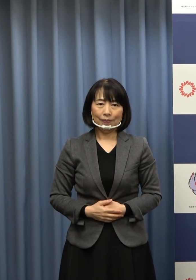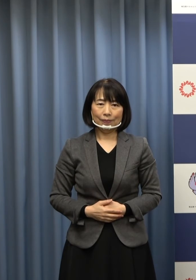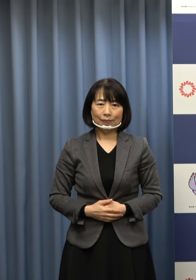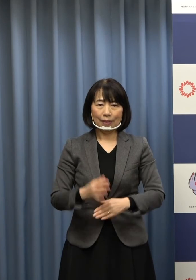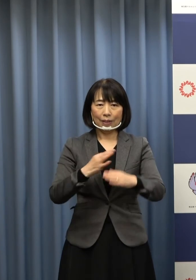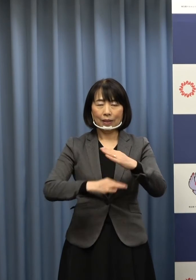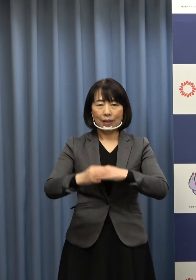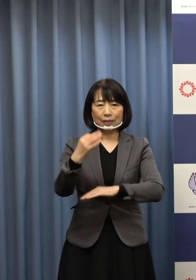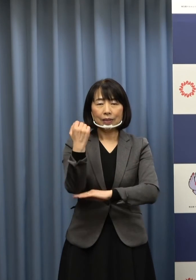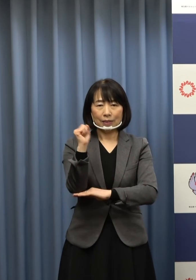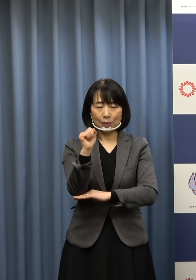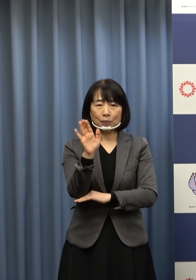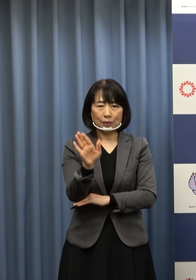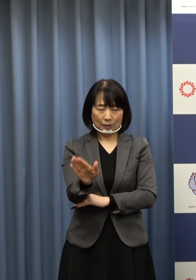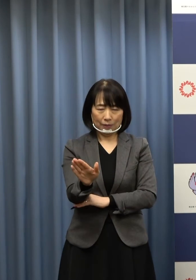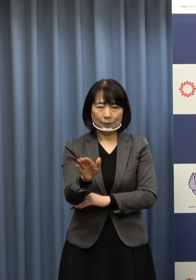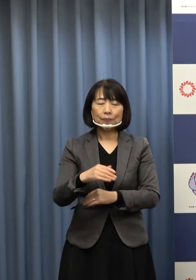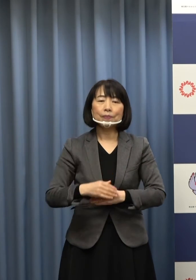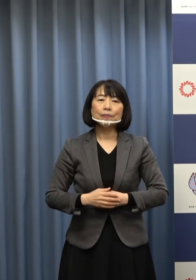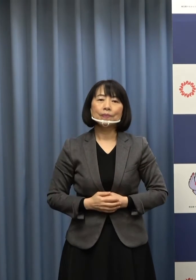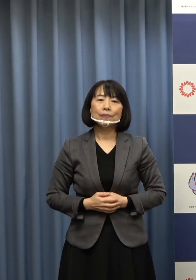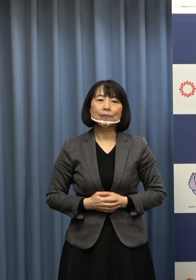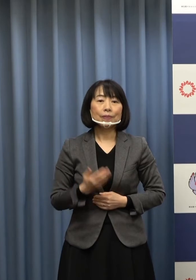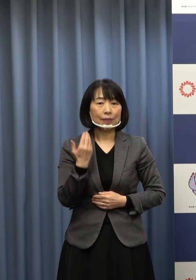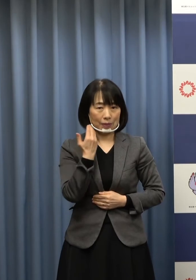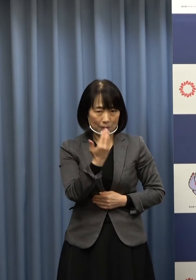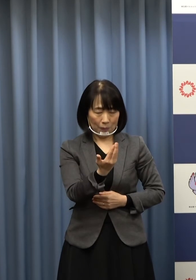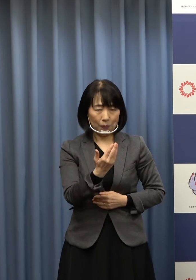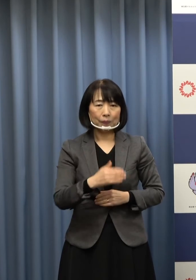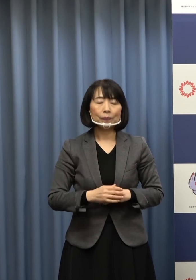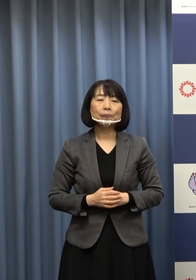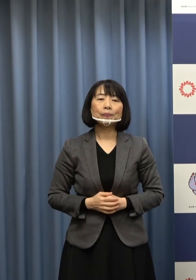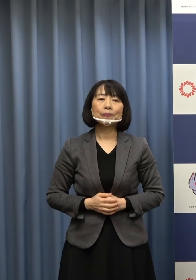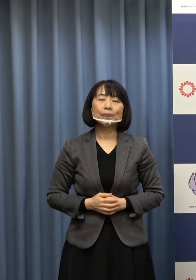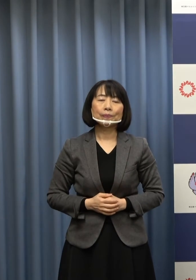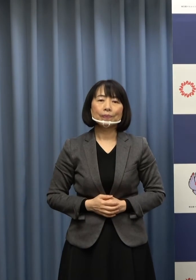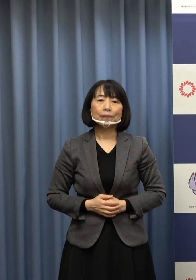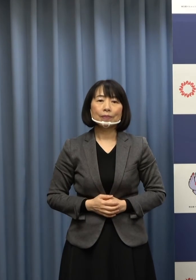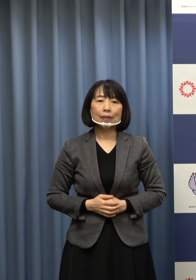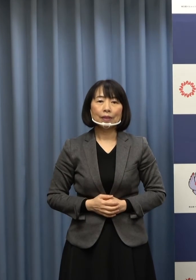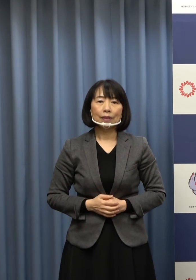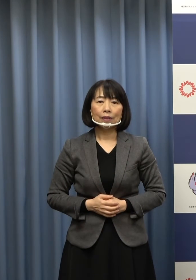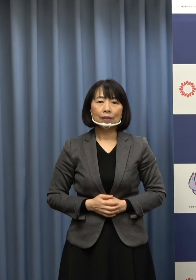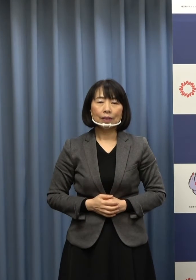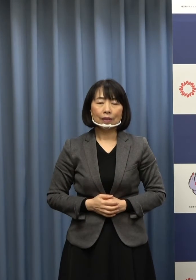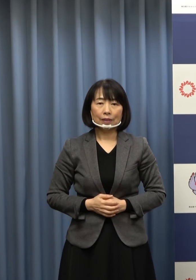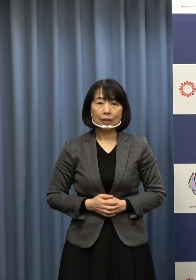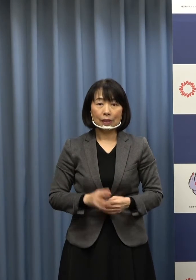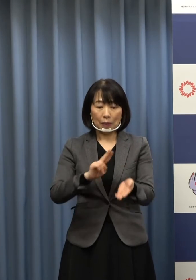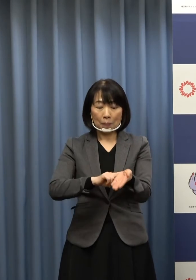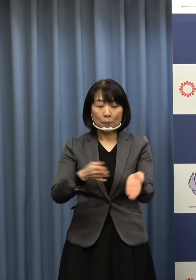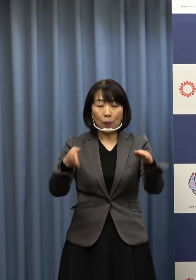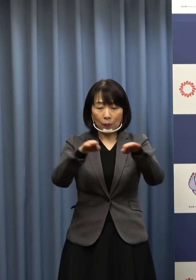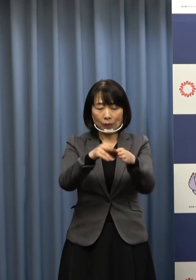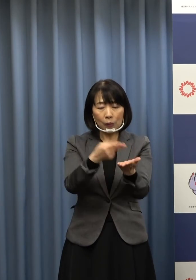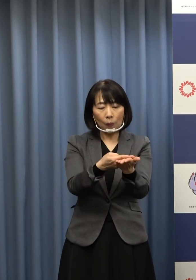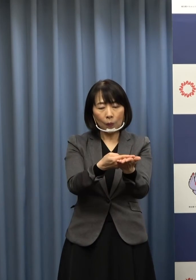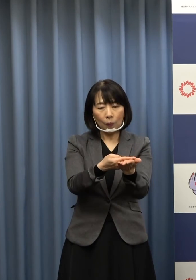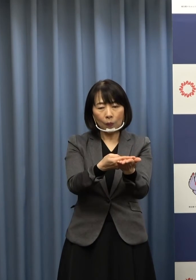朝日新聞の梅沢です。先ほどの、転院病床に関すること